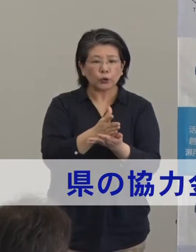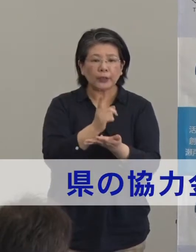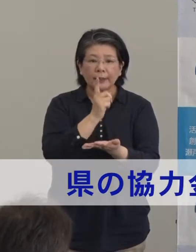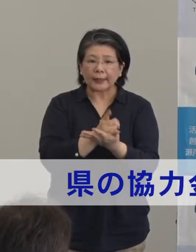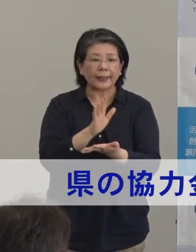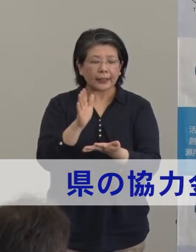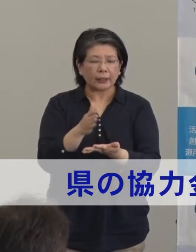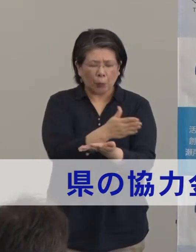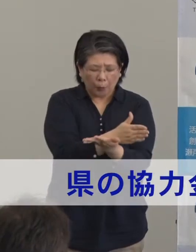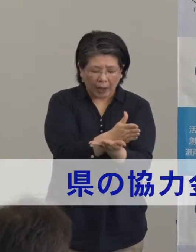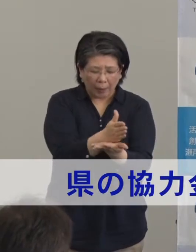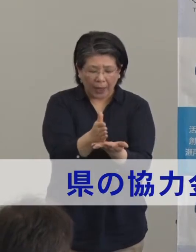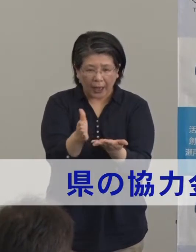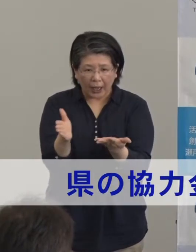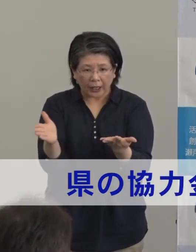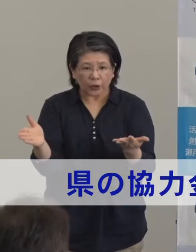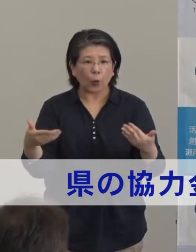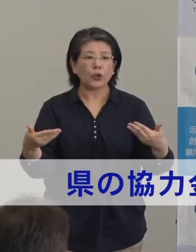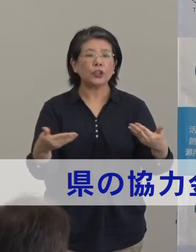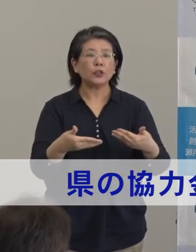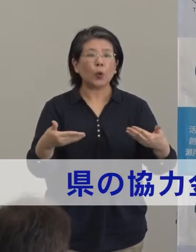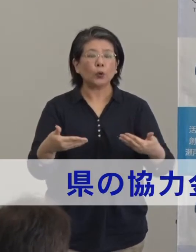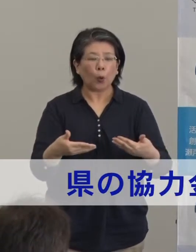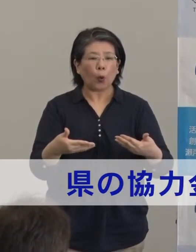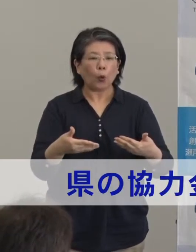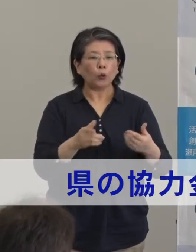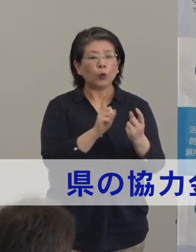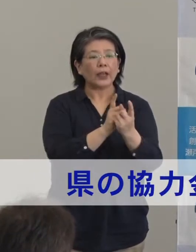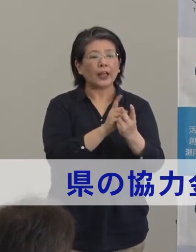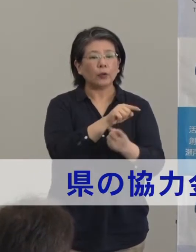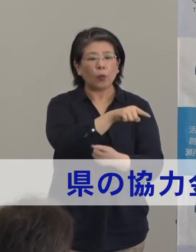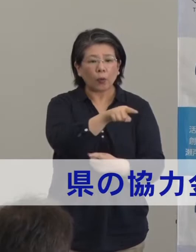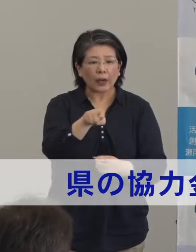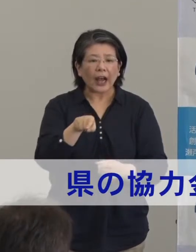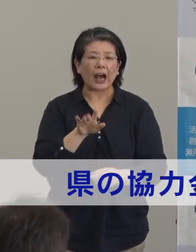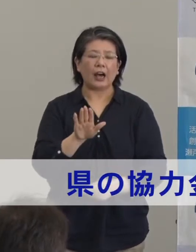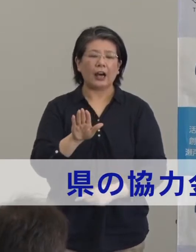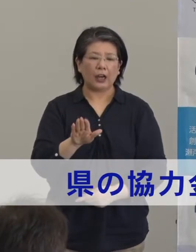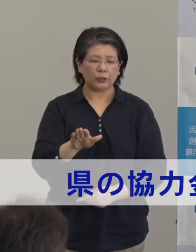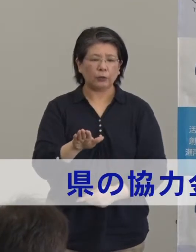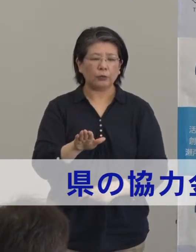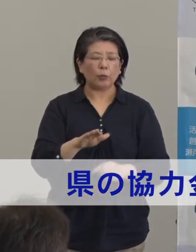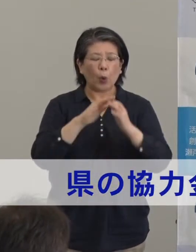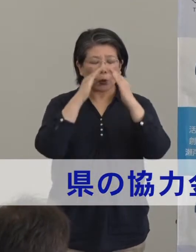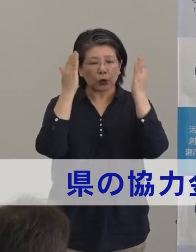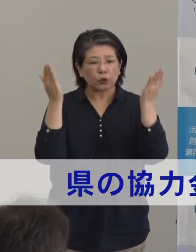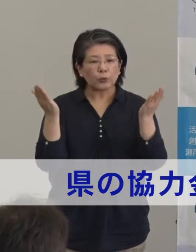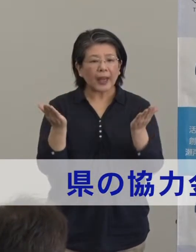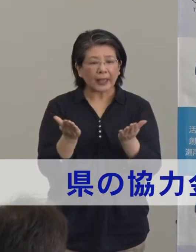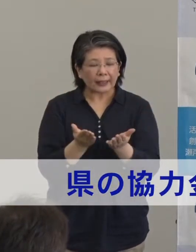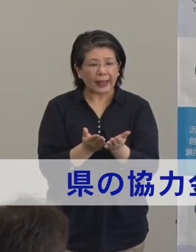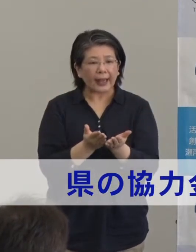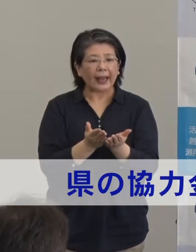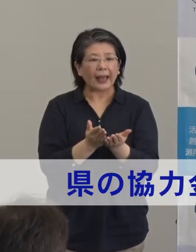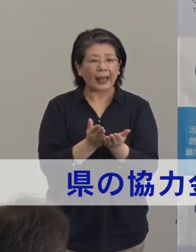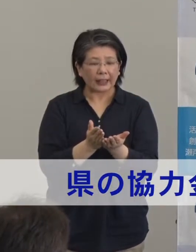におきまして大きな影響が生じておるということで、ほぼすべての業種を通じた、なかなか